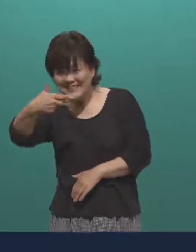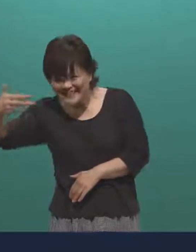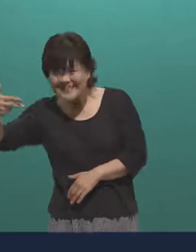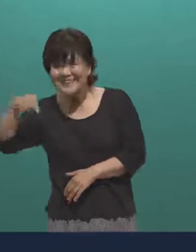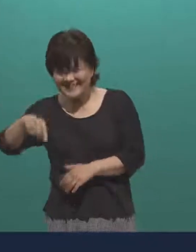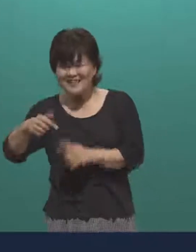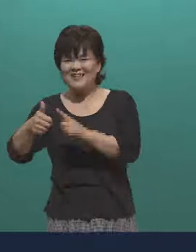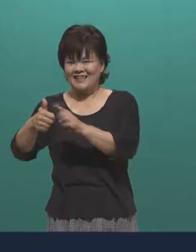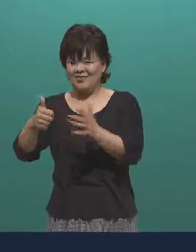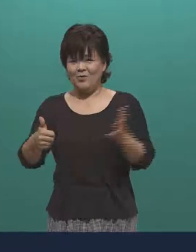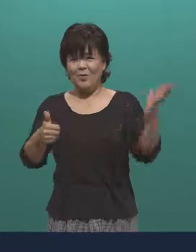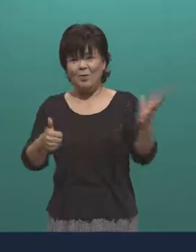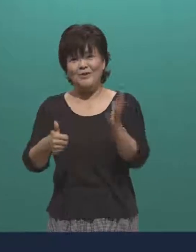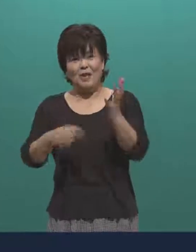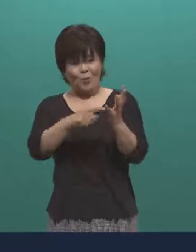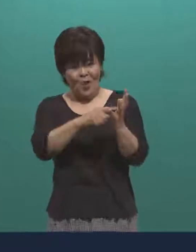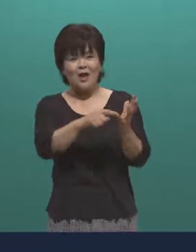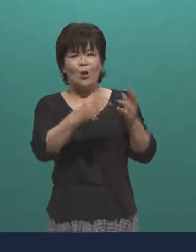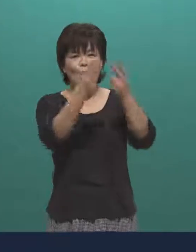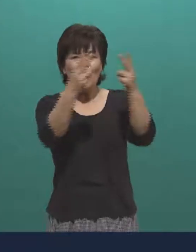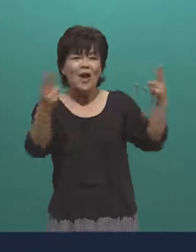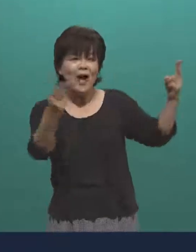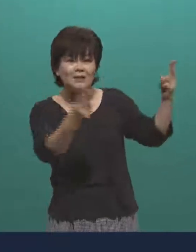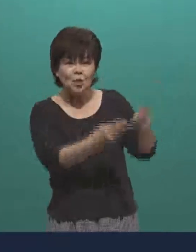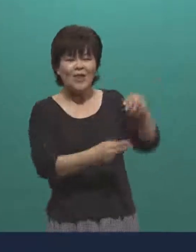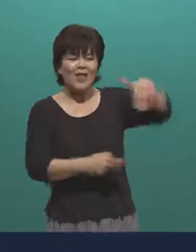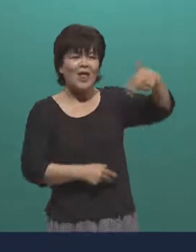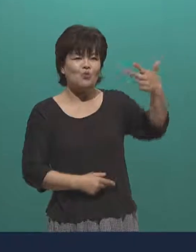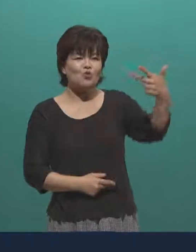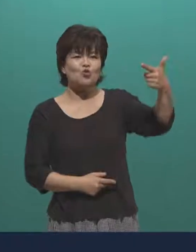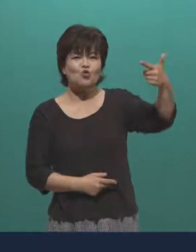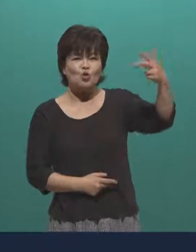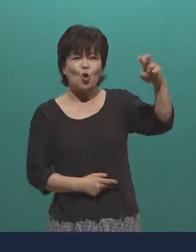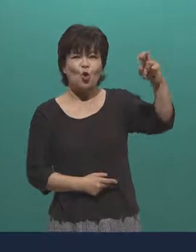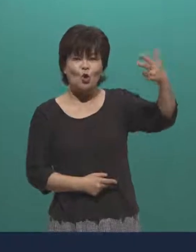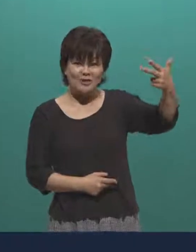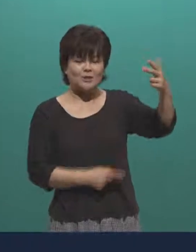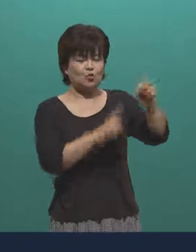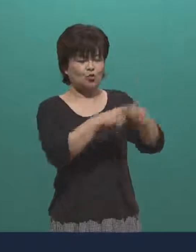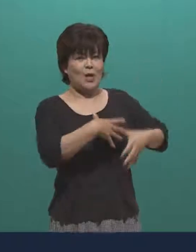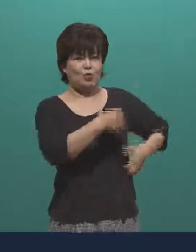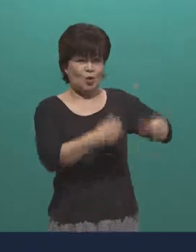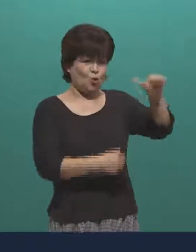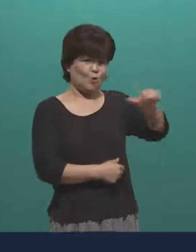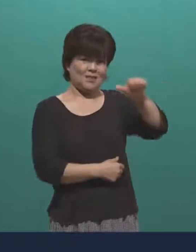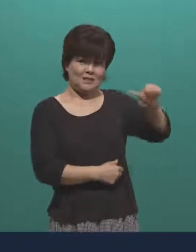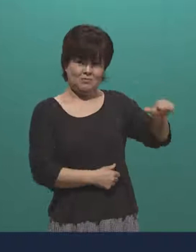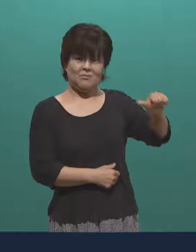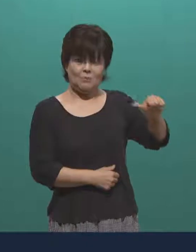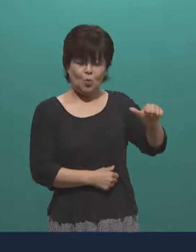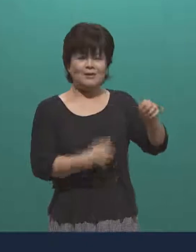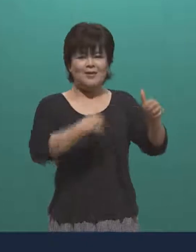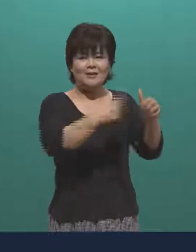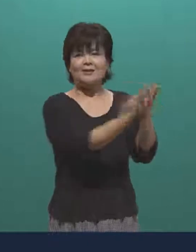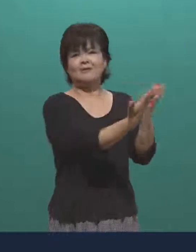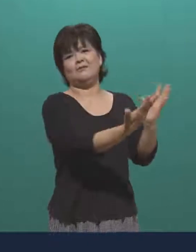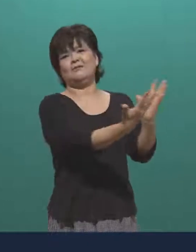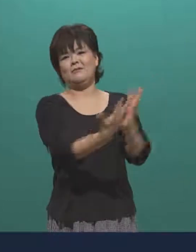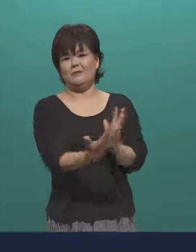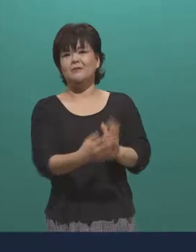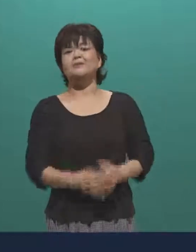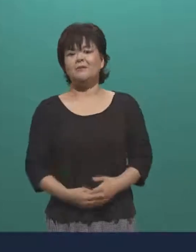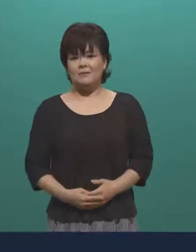訪問したのは、北海道根室市の中学生5人と引率の教員らです